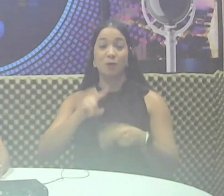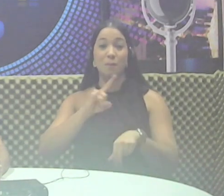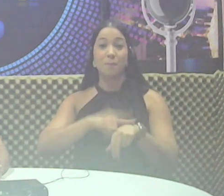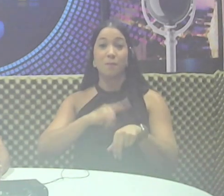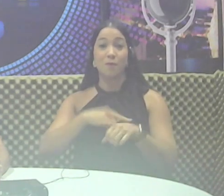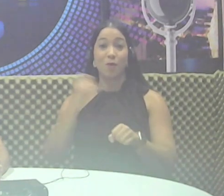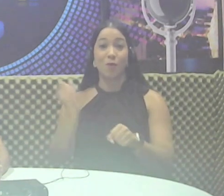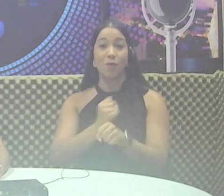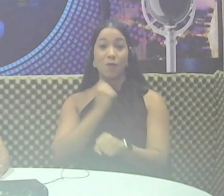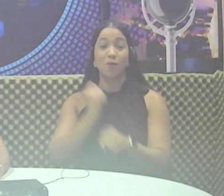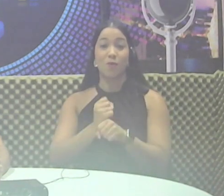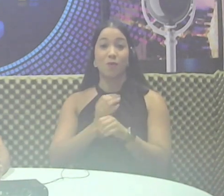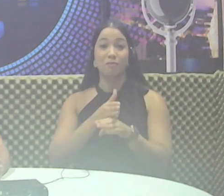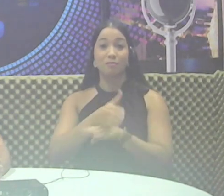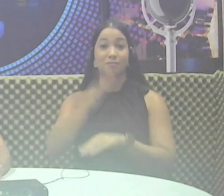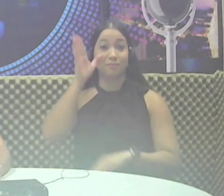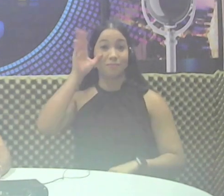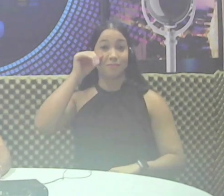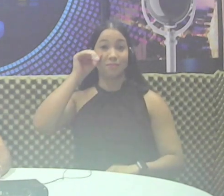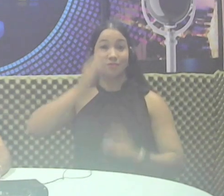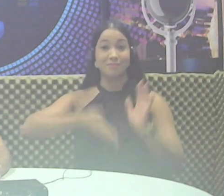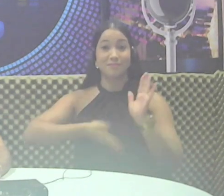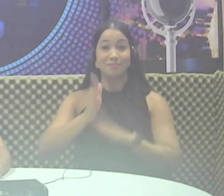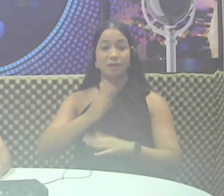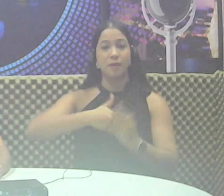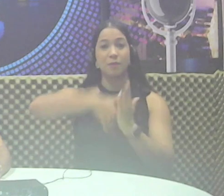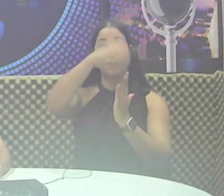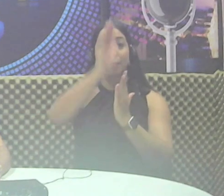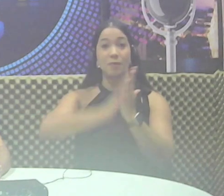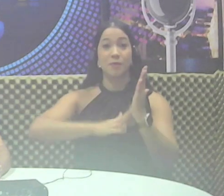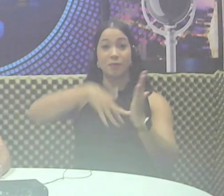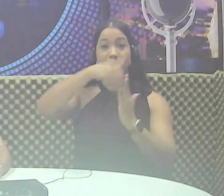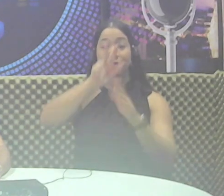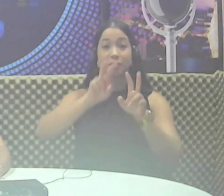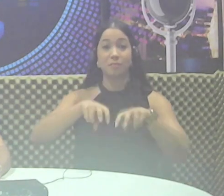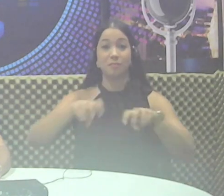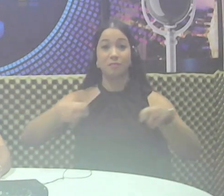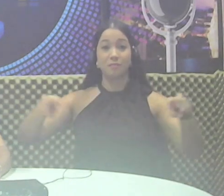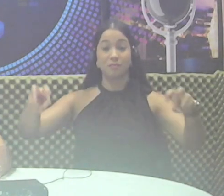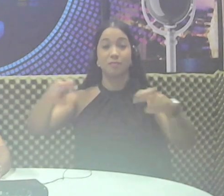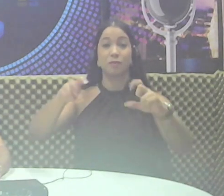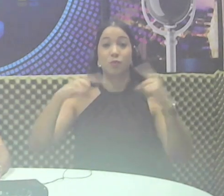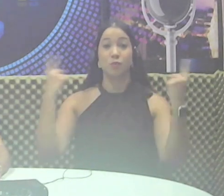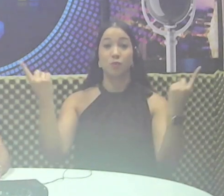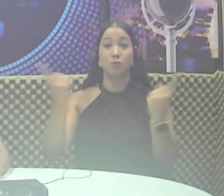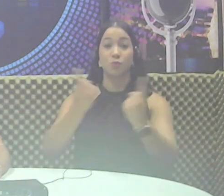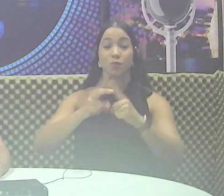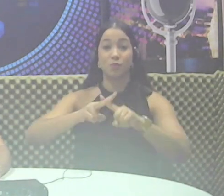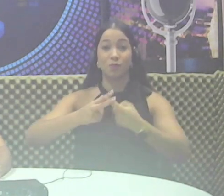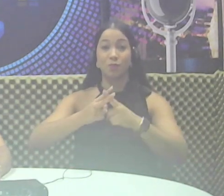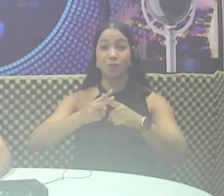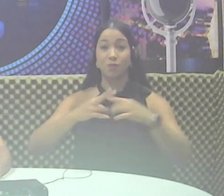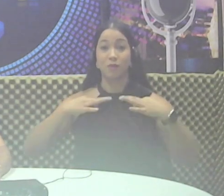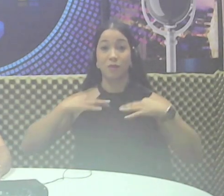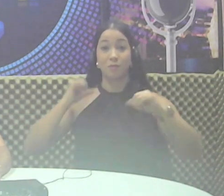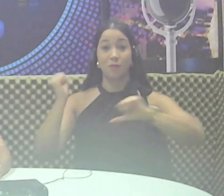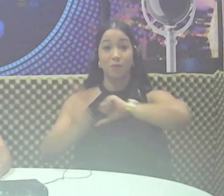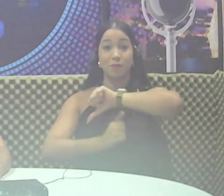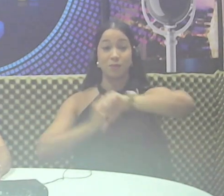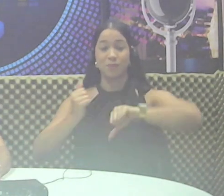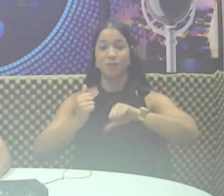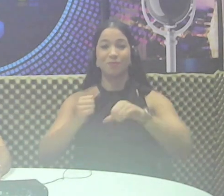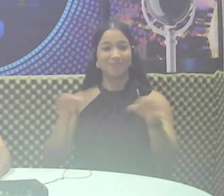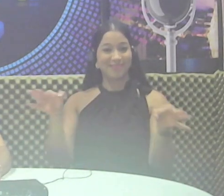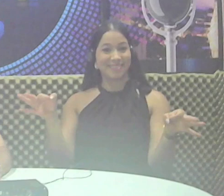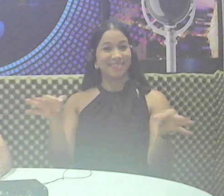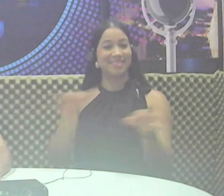que assiste aos jogos no local. Fez a pintura dos bancos de reserva e reformou os vestiários. Com a conclusão